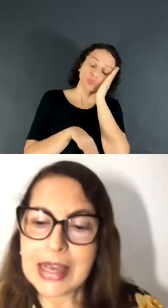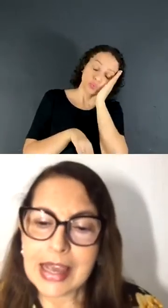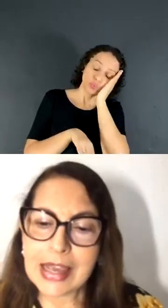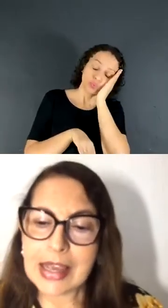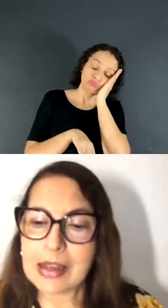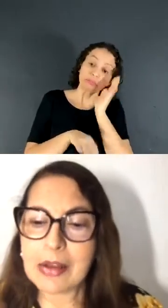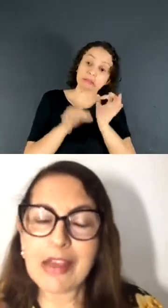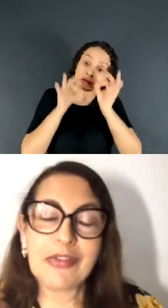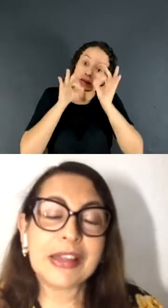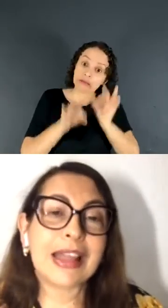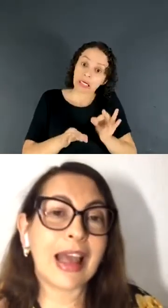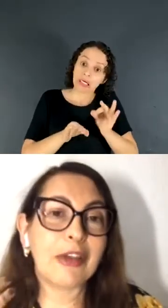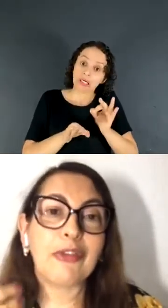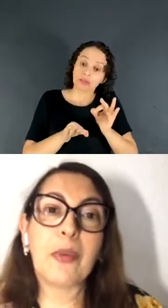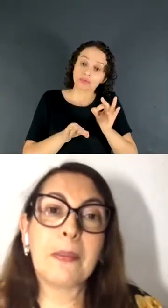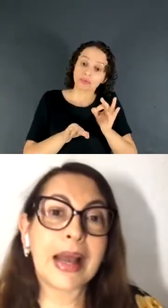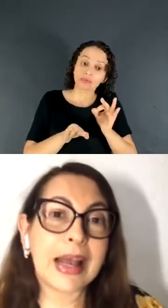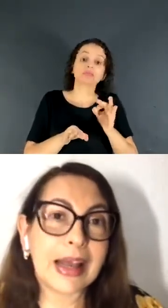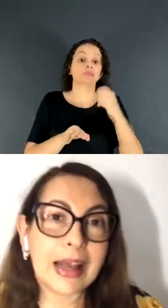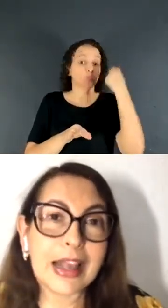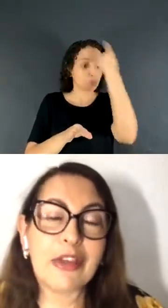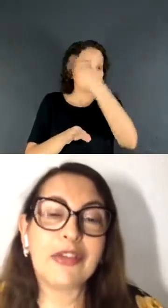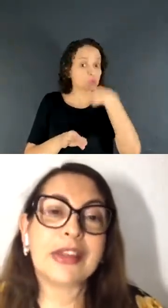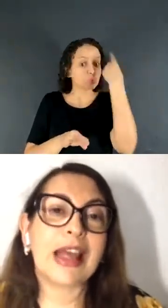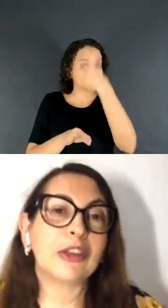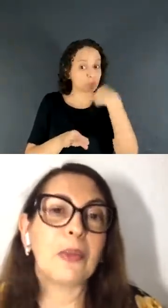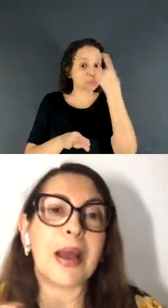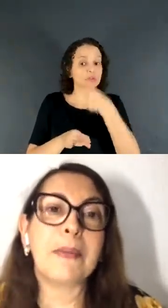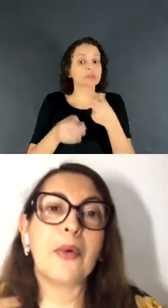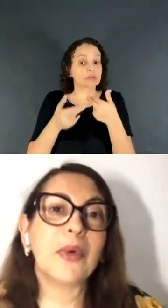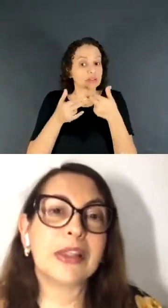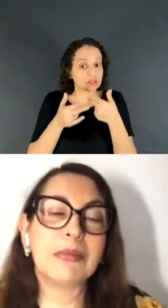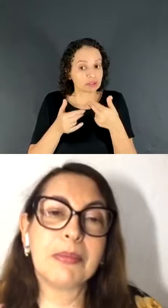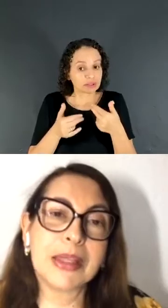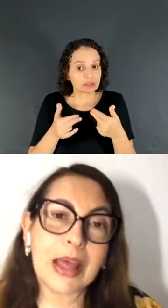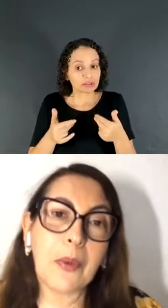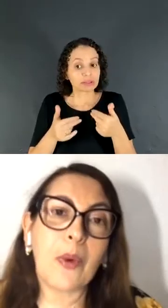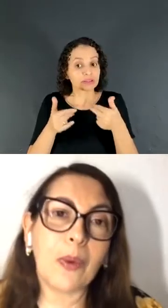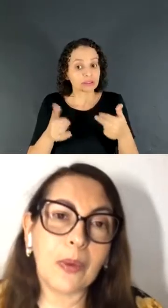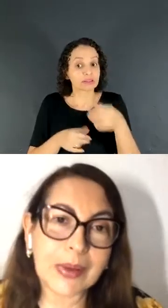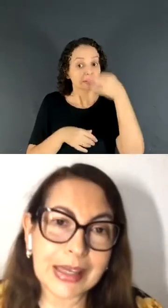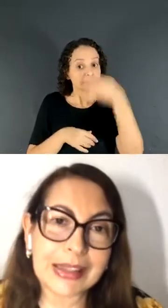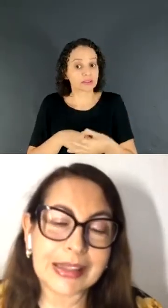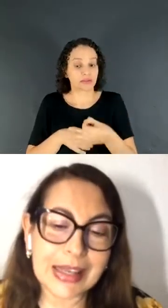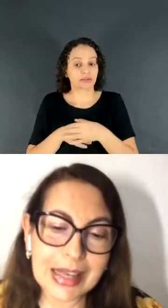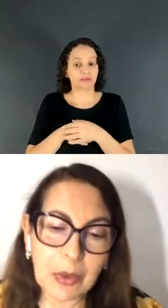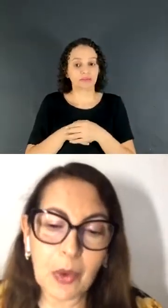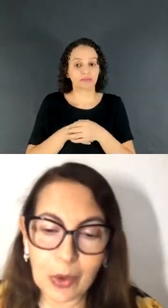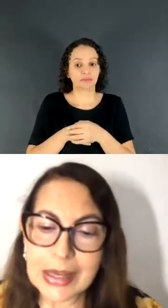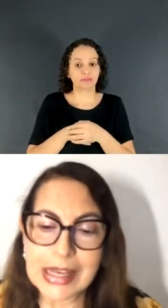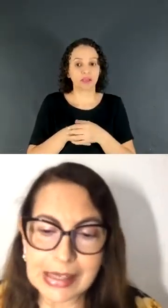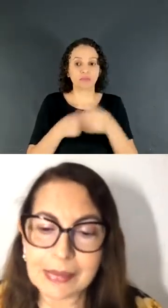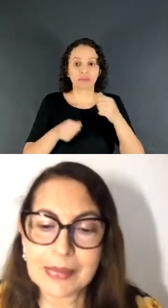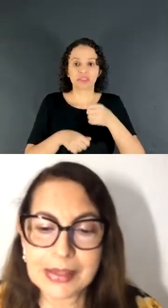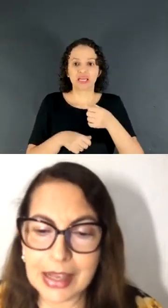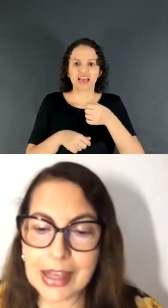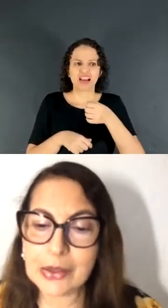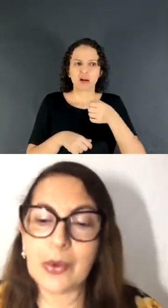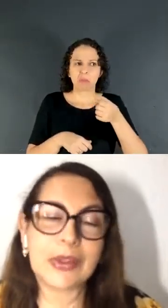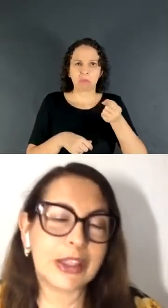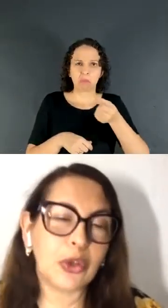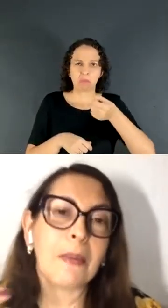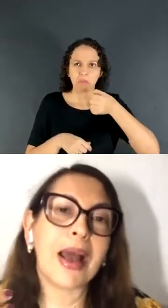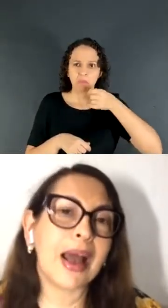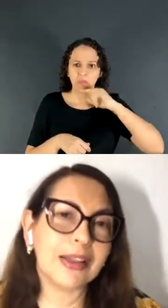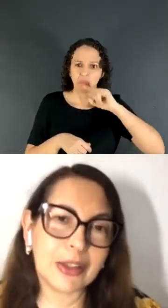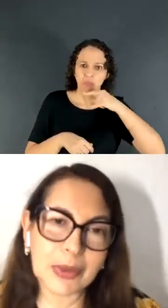né? Evitar fumar, evitar tomar muita bebida alcoólica, né? Alcoólica, certo?